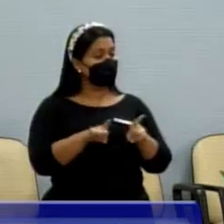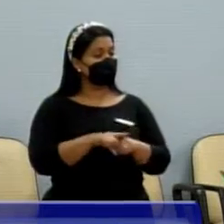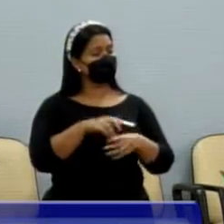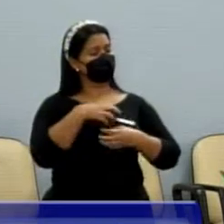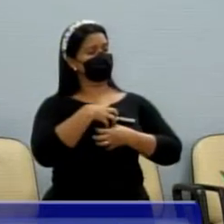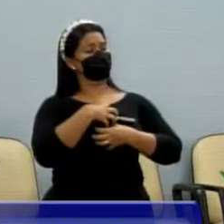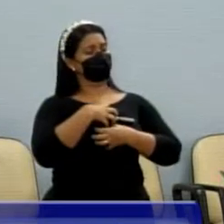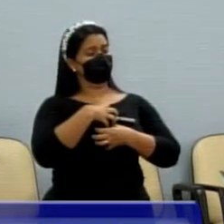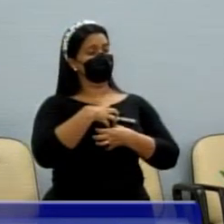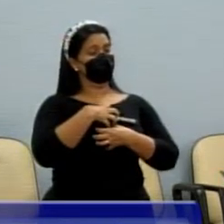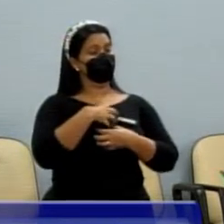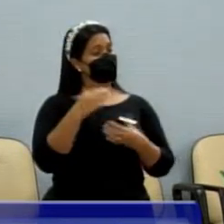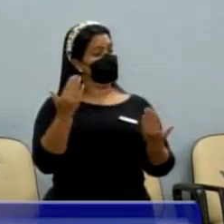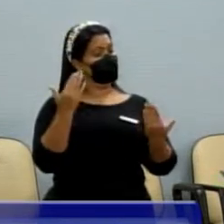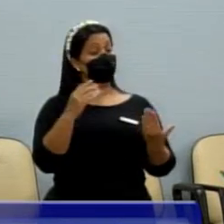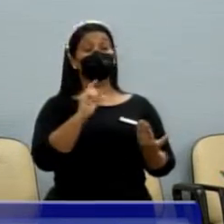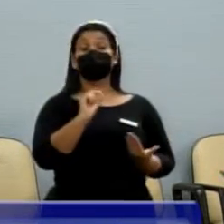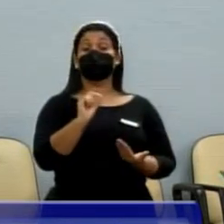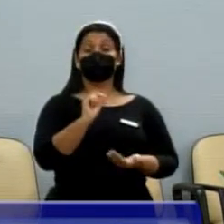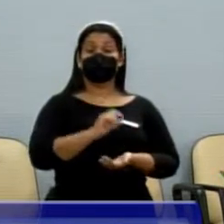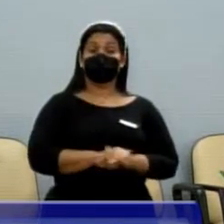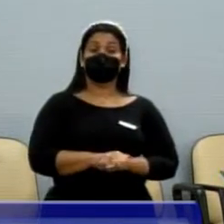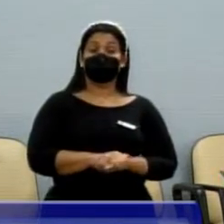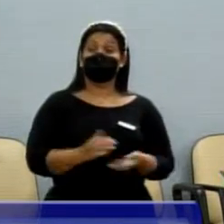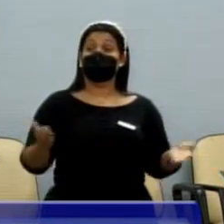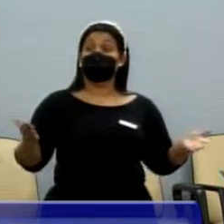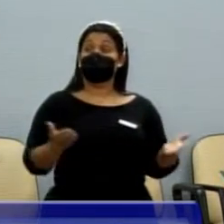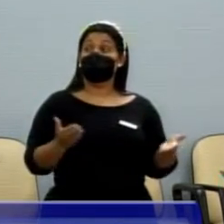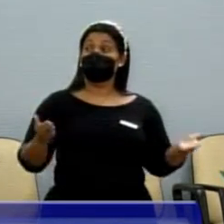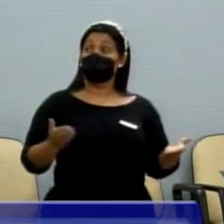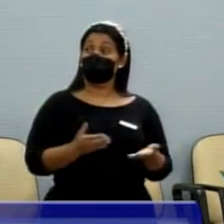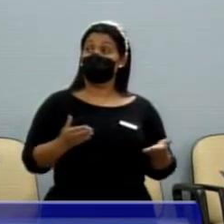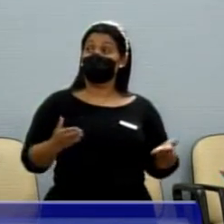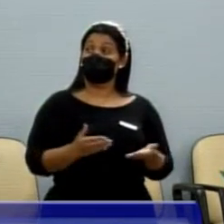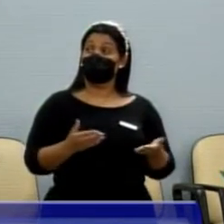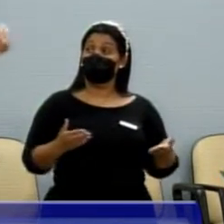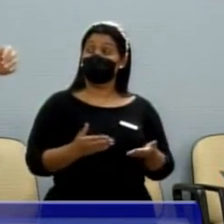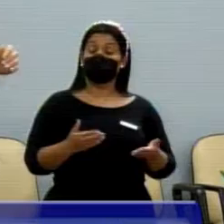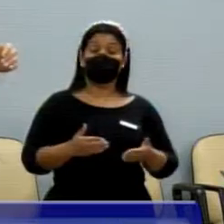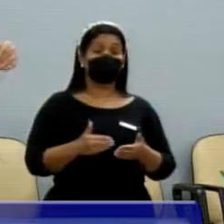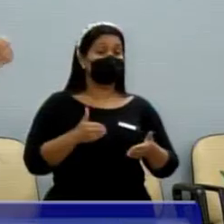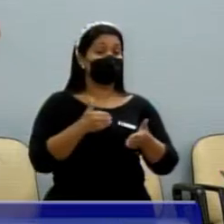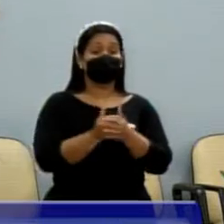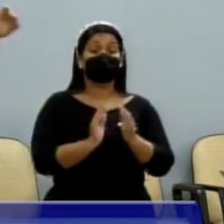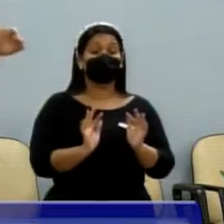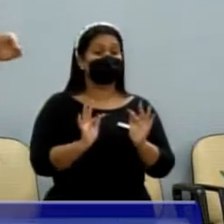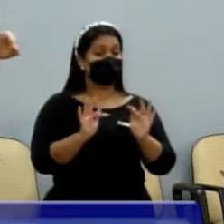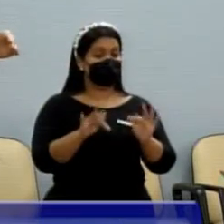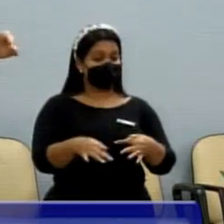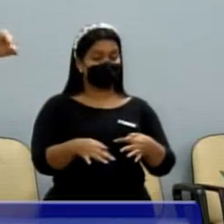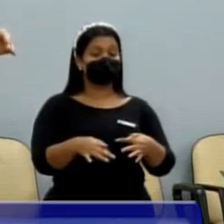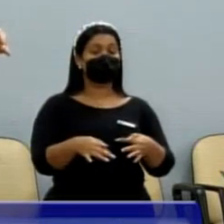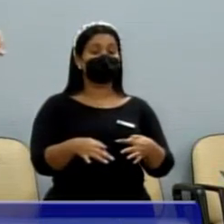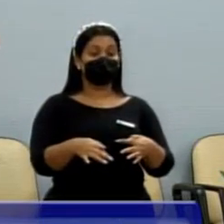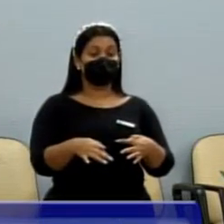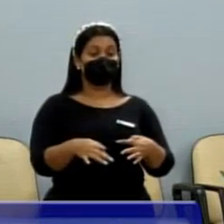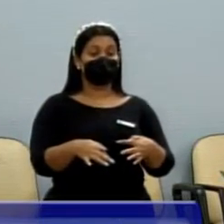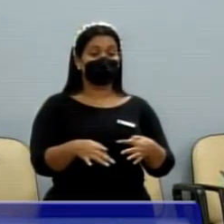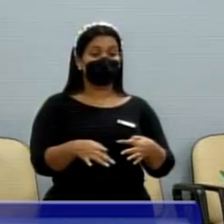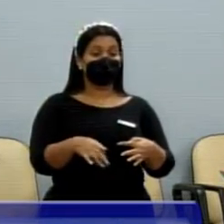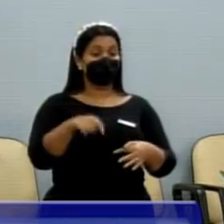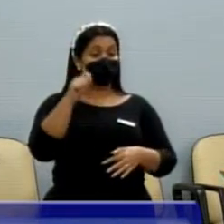o brigando Governador beijão é que agora aos 46 do segundo tempo já na prorrogação